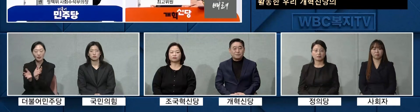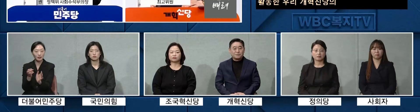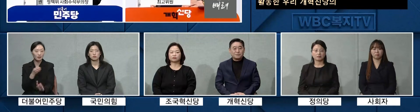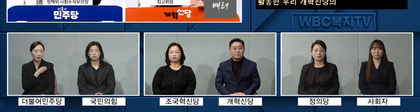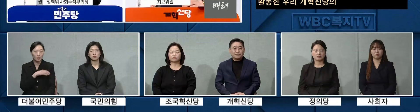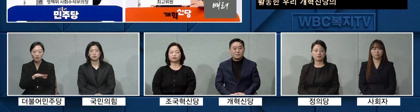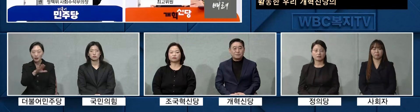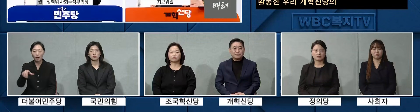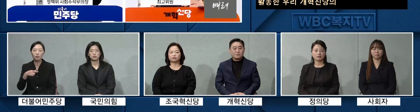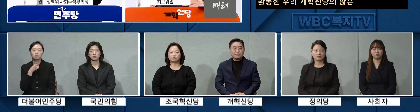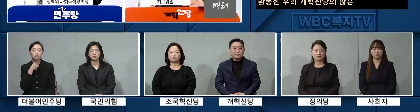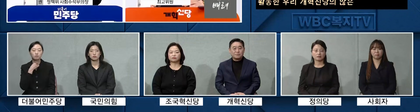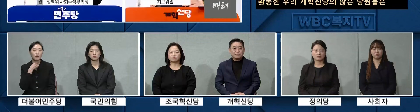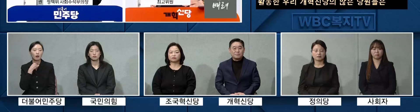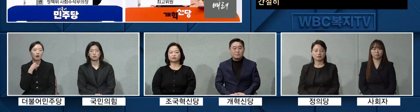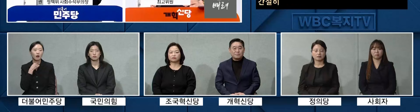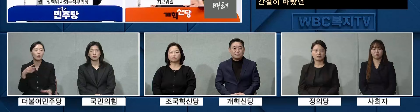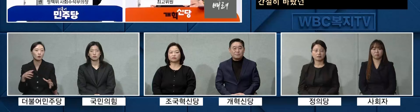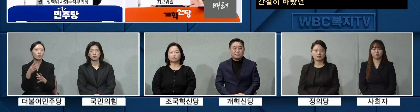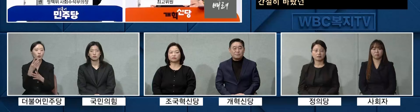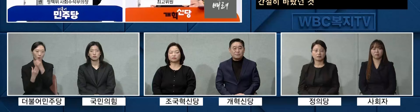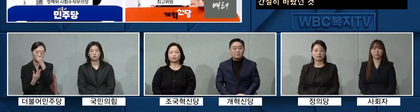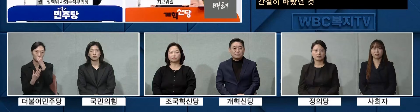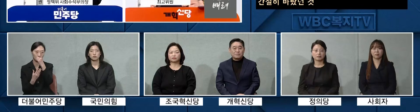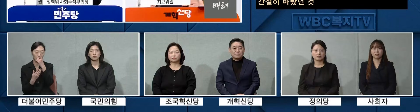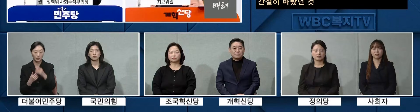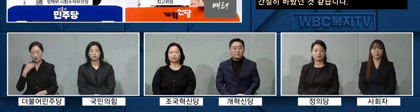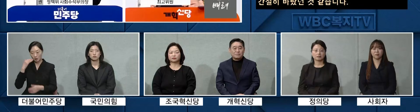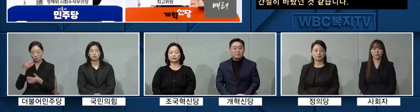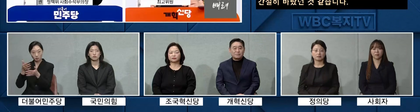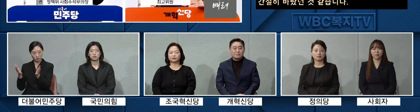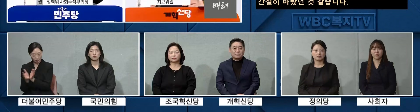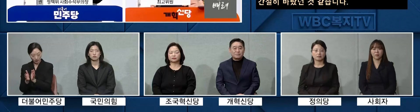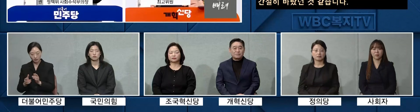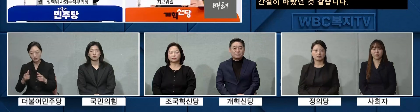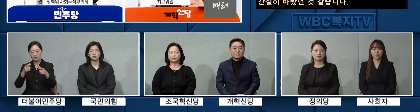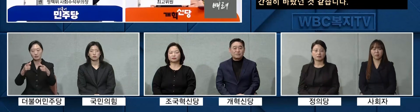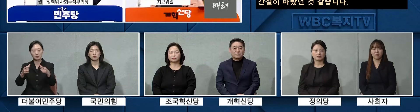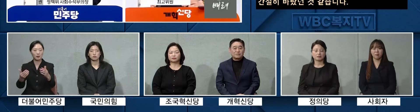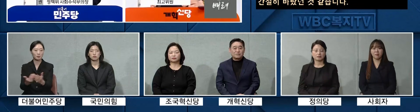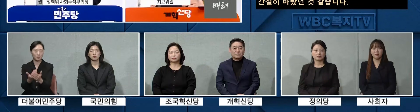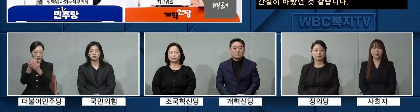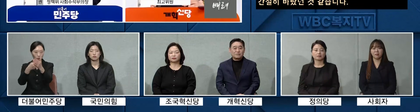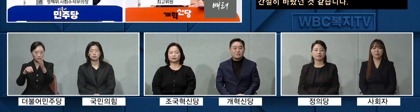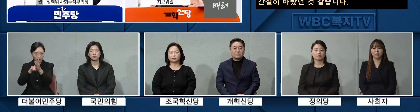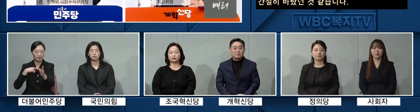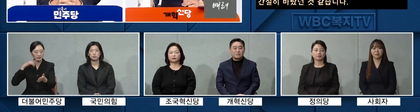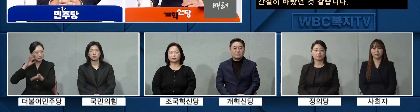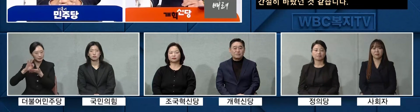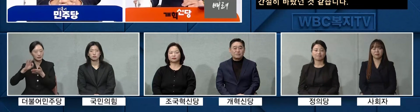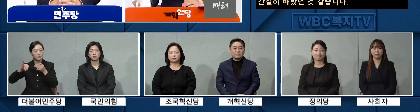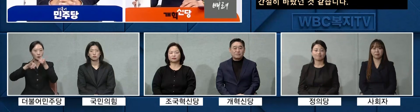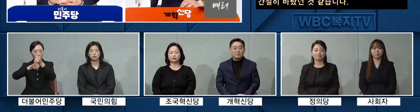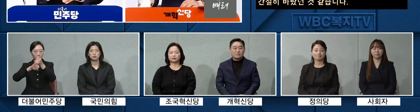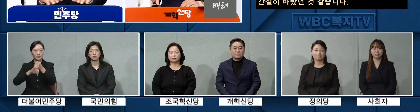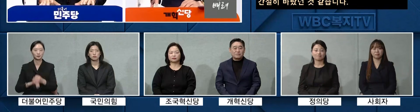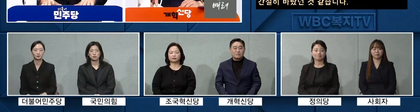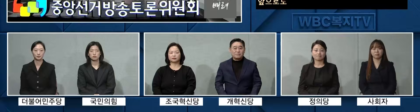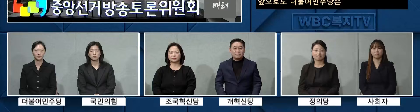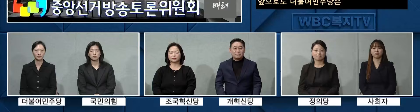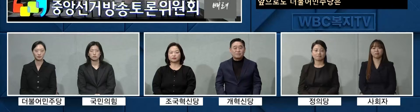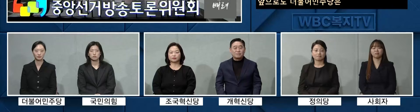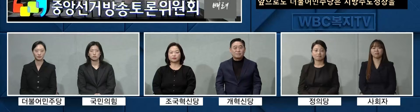간절히 바랬던 것 같습니다. 앞으로도 더불어민주당은 지방주 성장을 위해서 최선의 노력을 다하겠습니다. 예, 이상입니다.